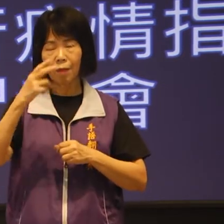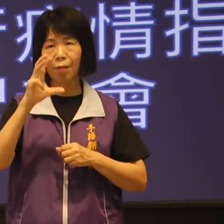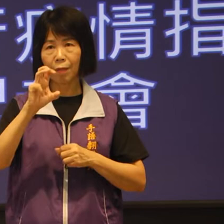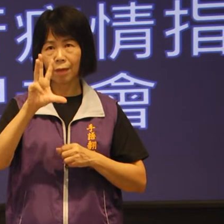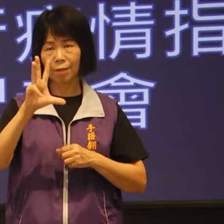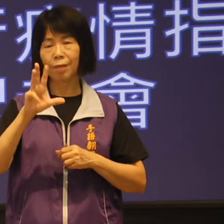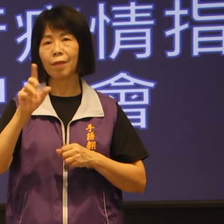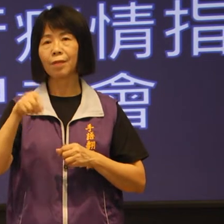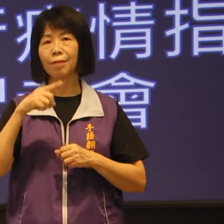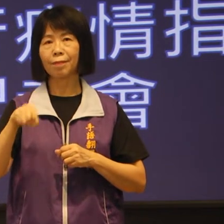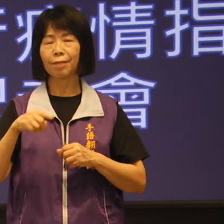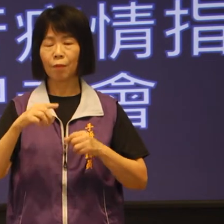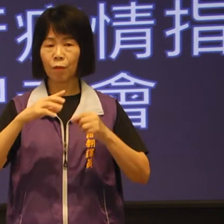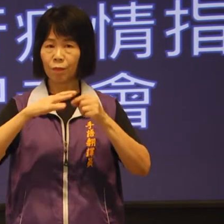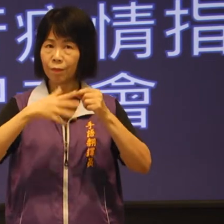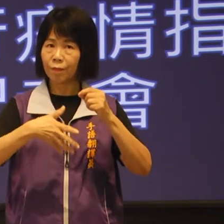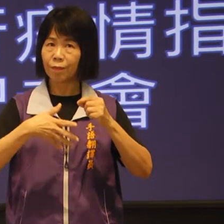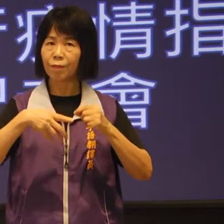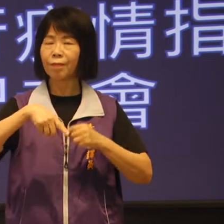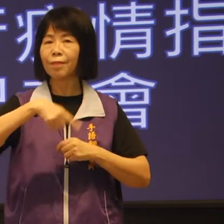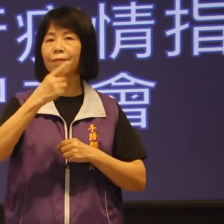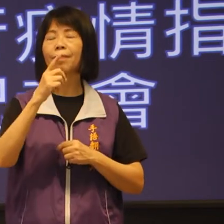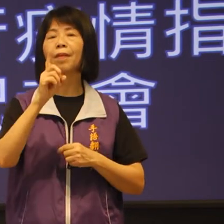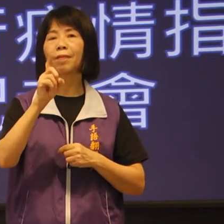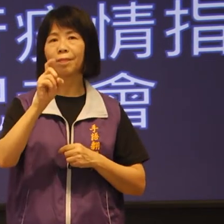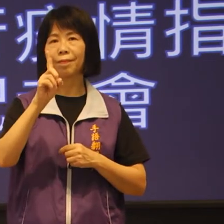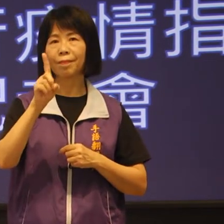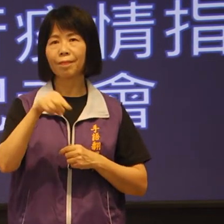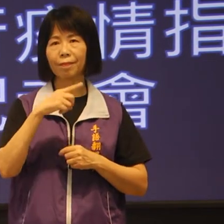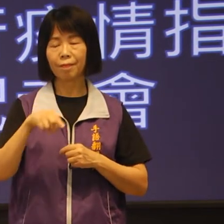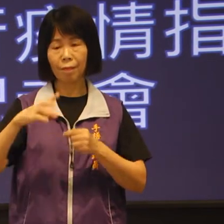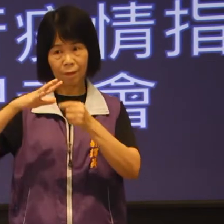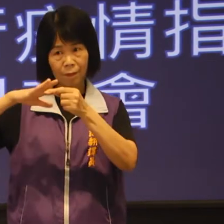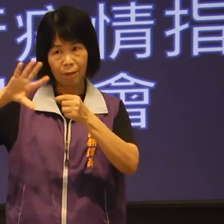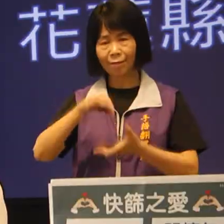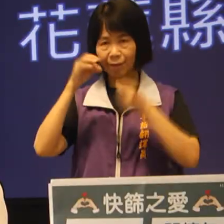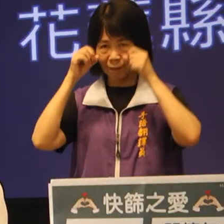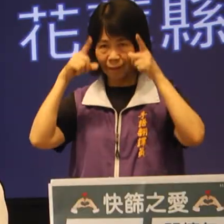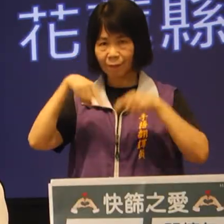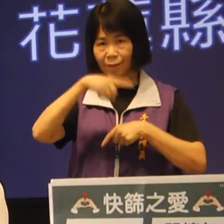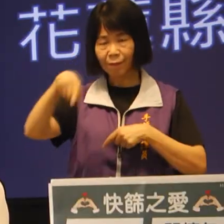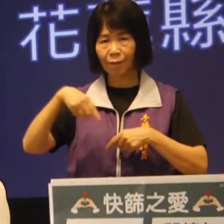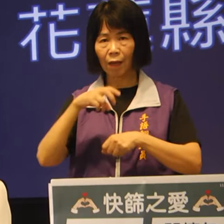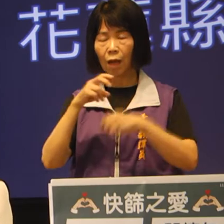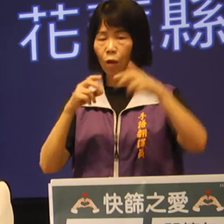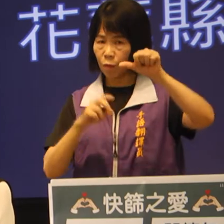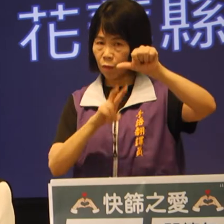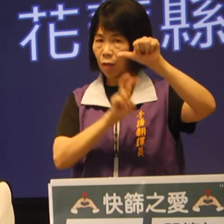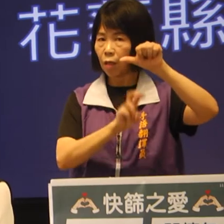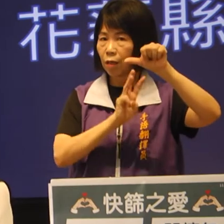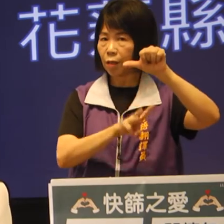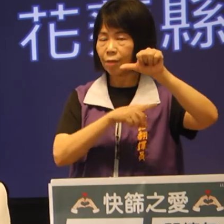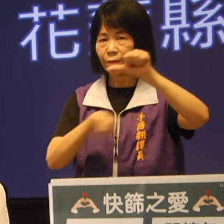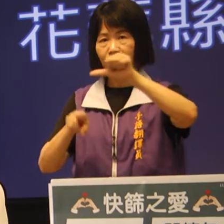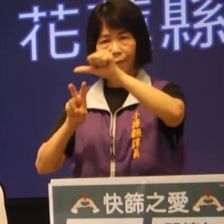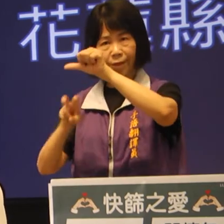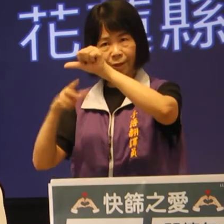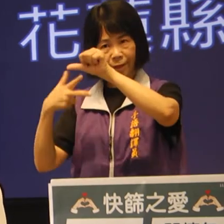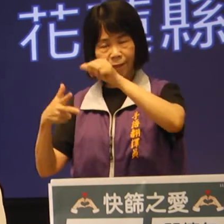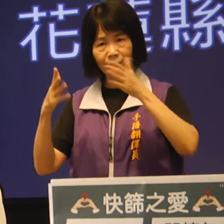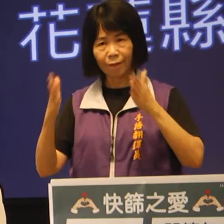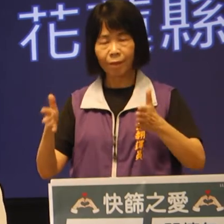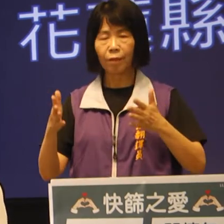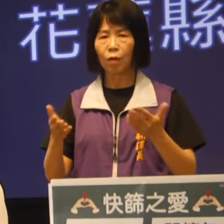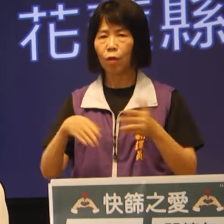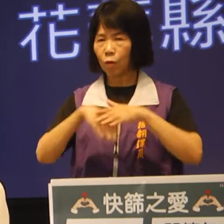上课，国中有111人，高中是53人。 我们23号到27号全面